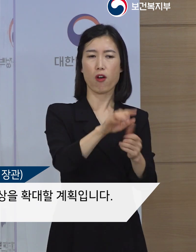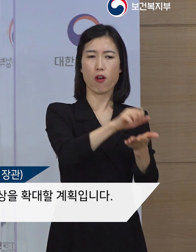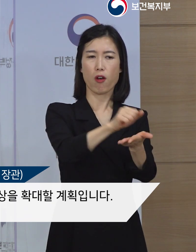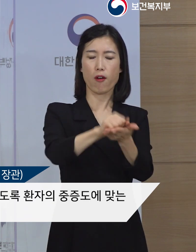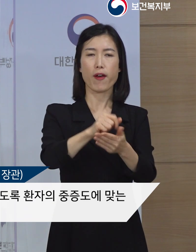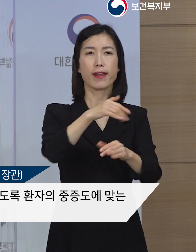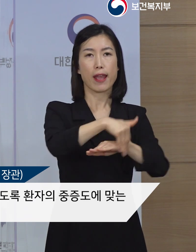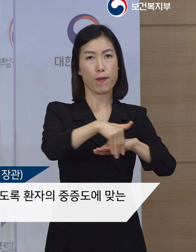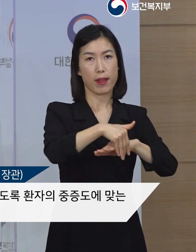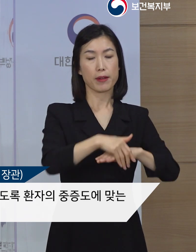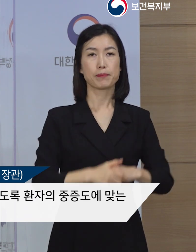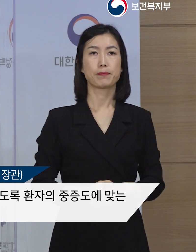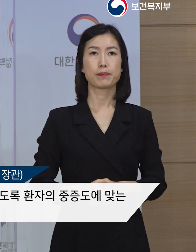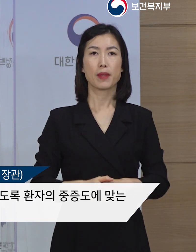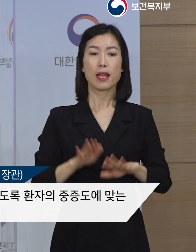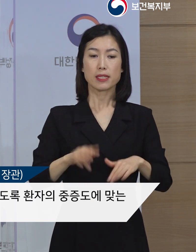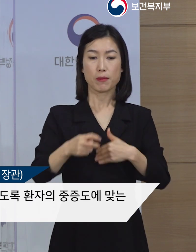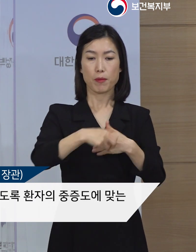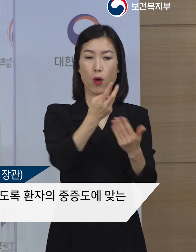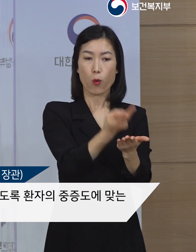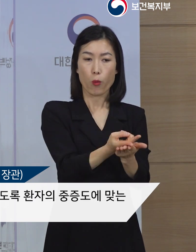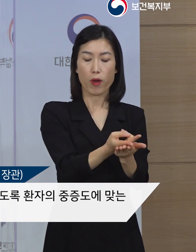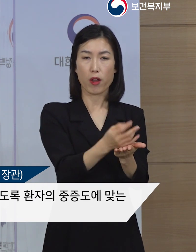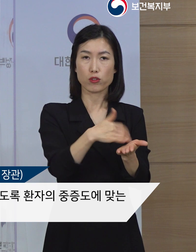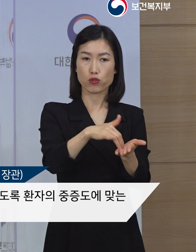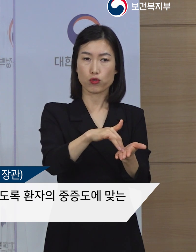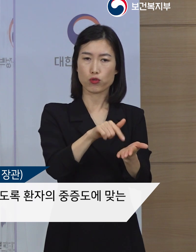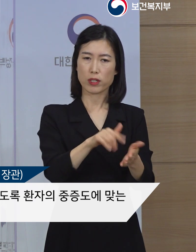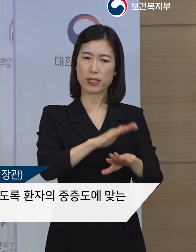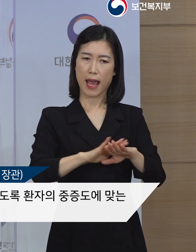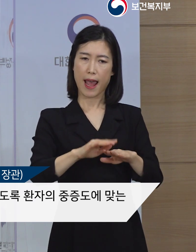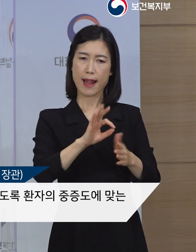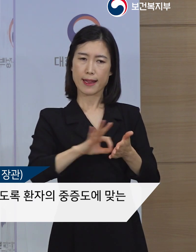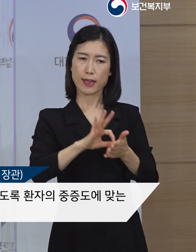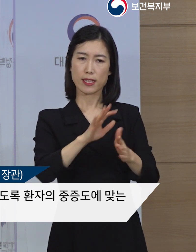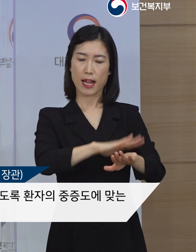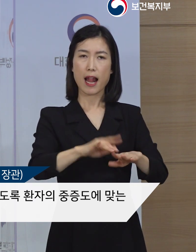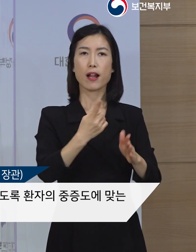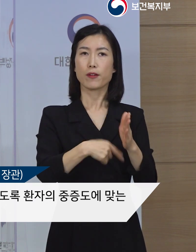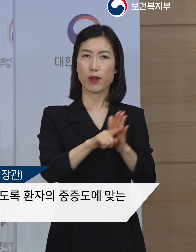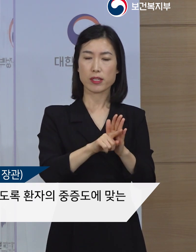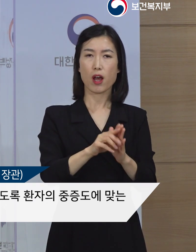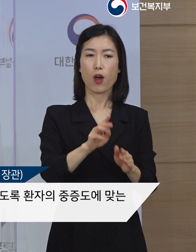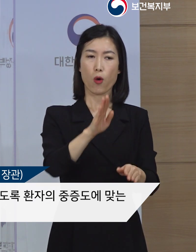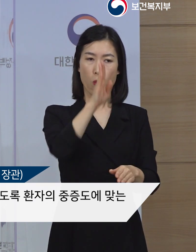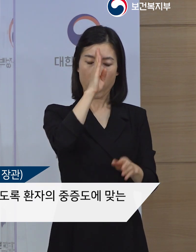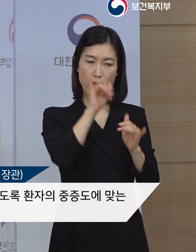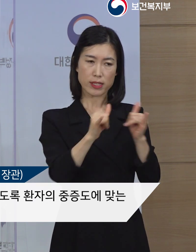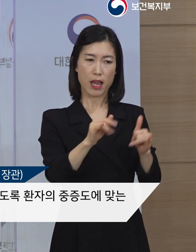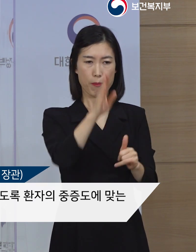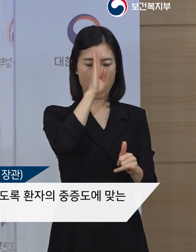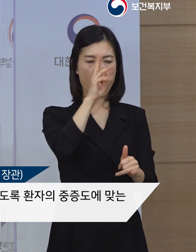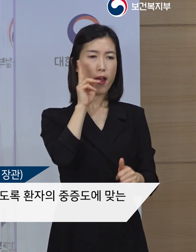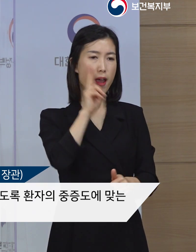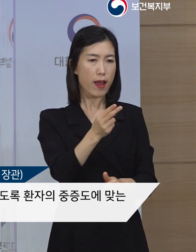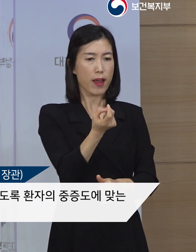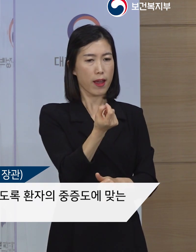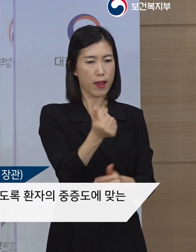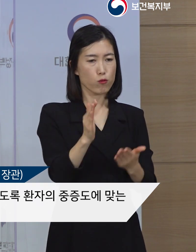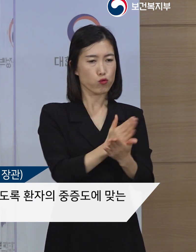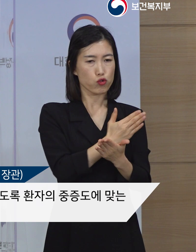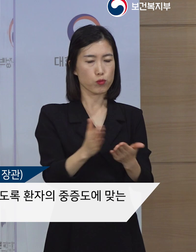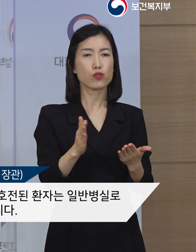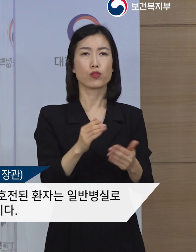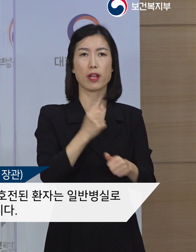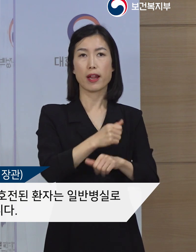계획입니다. 확보한 병상 자원은 효율적으로 활용될 수 있도록 환자의 중증도에 맞는 병상을